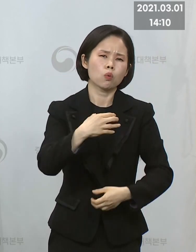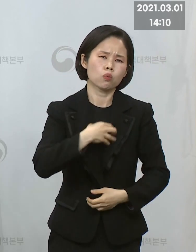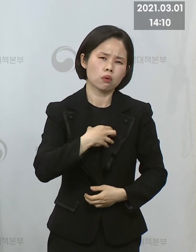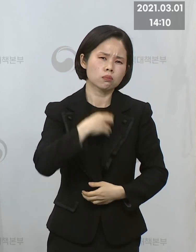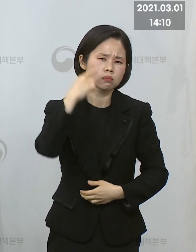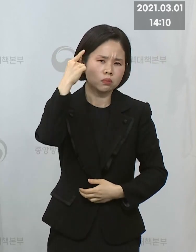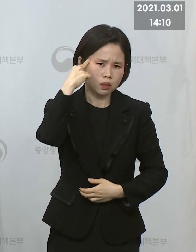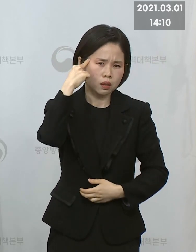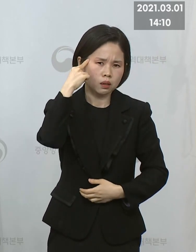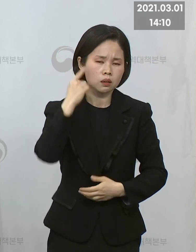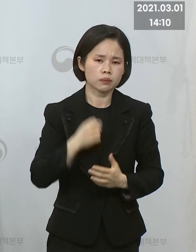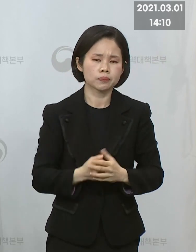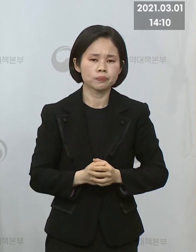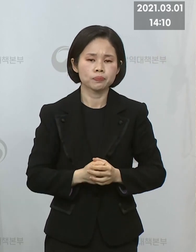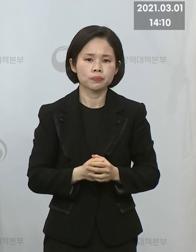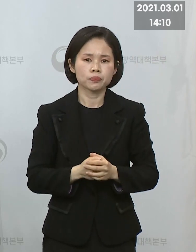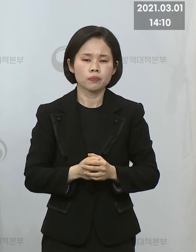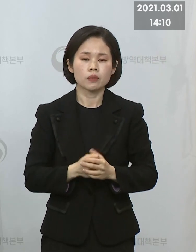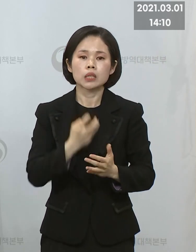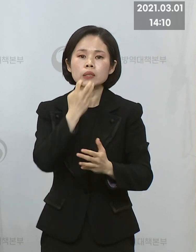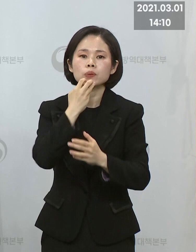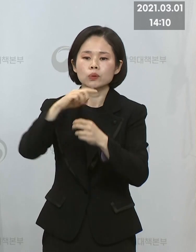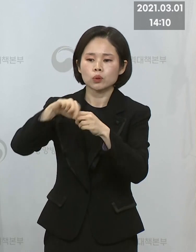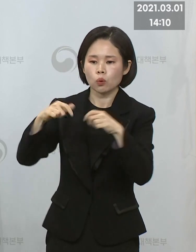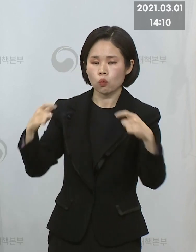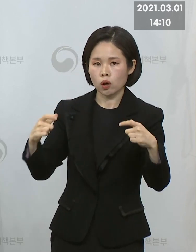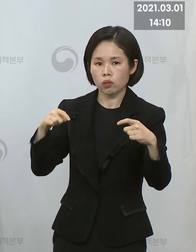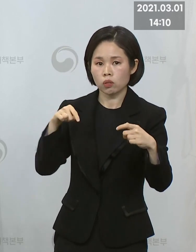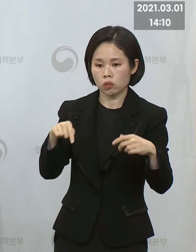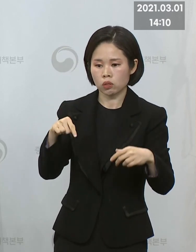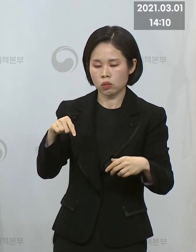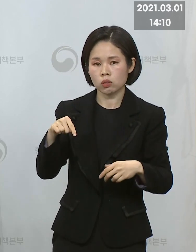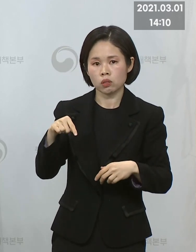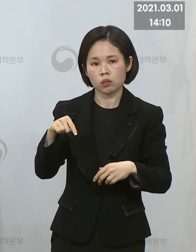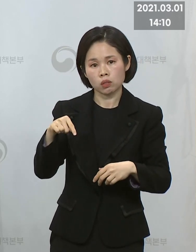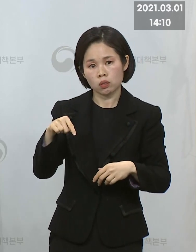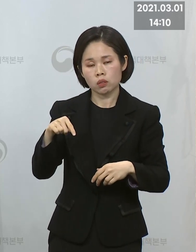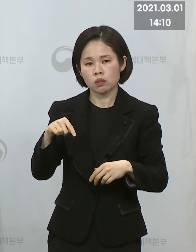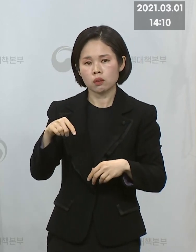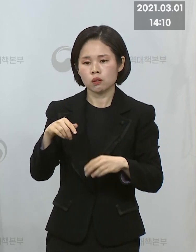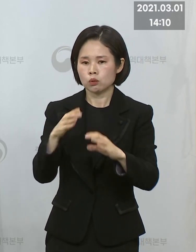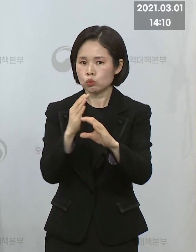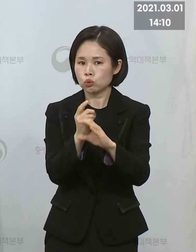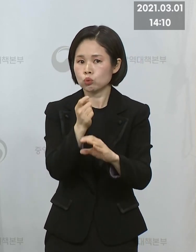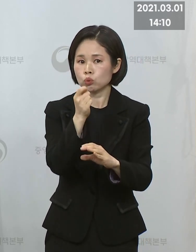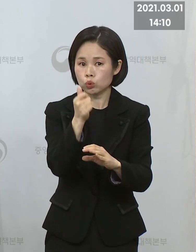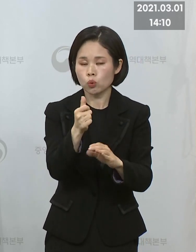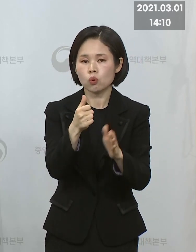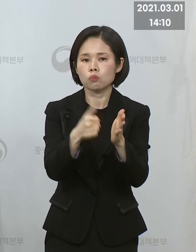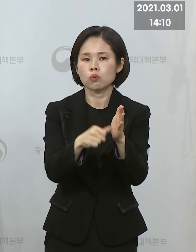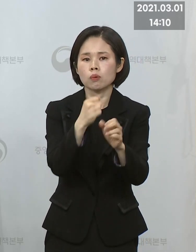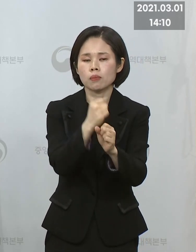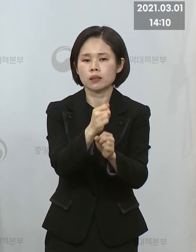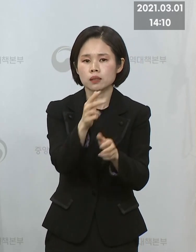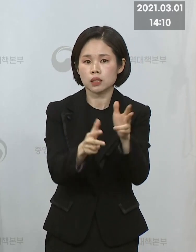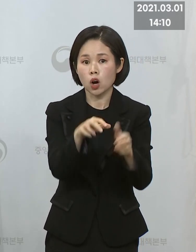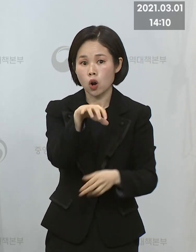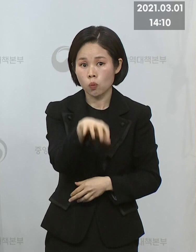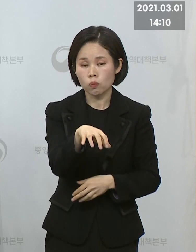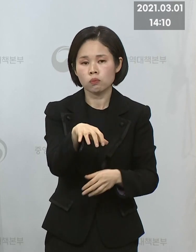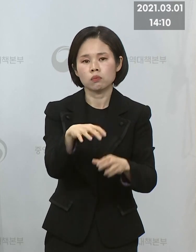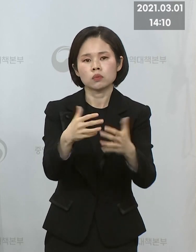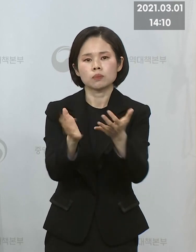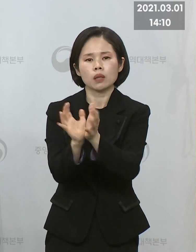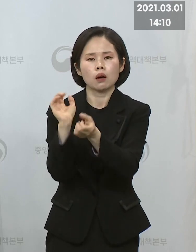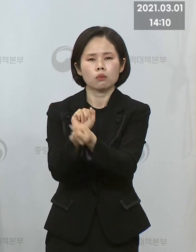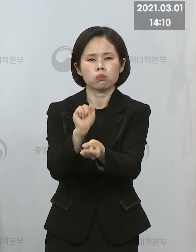판단하고 있습니다. 먼저 수도권, 충청권 중심으로 중소규모의 제조업 사업장에서의 집단 발생이